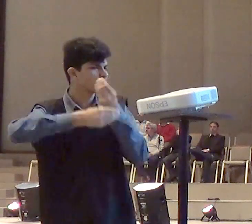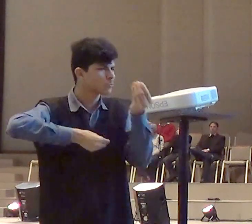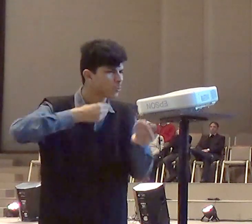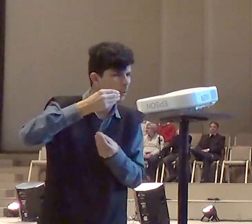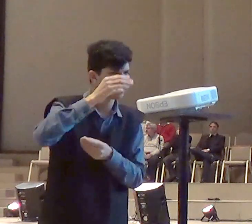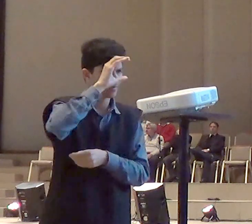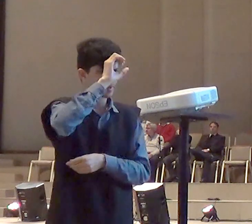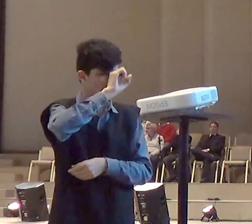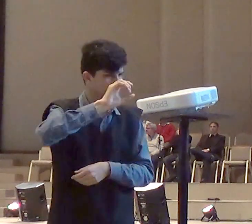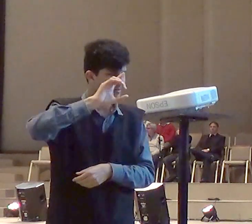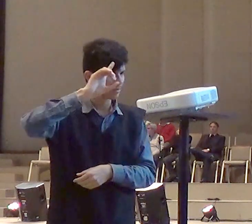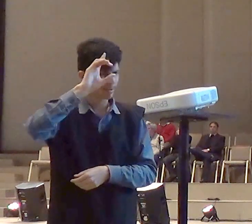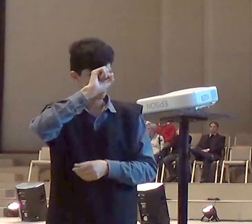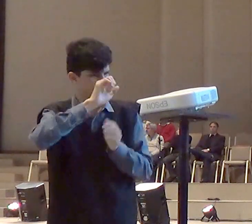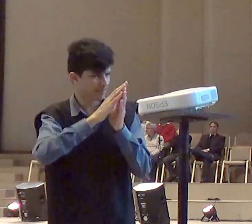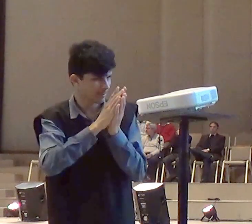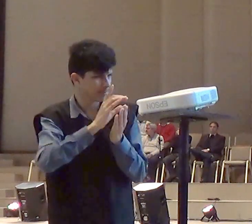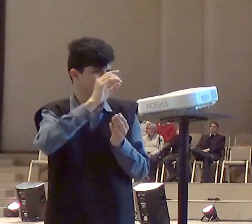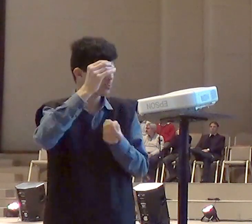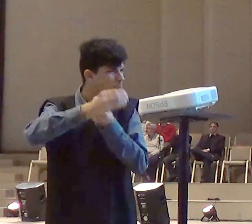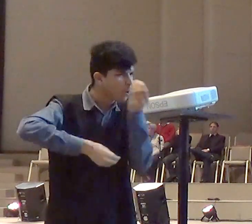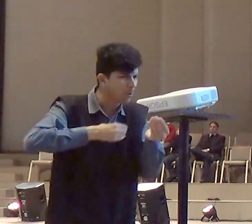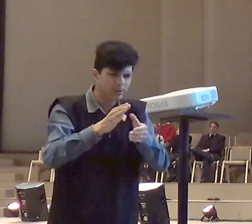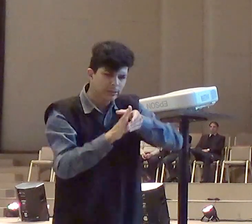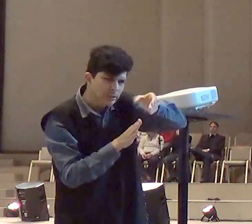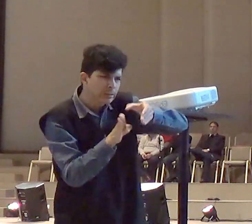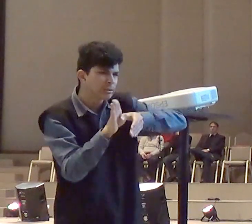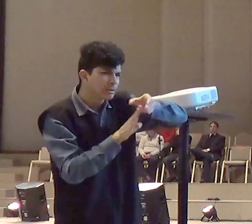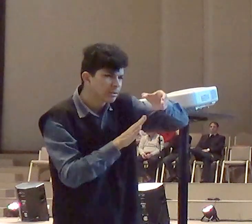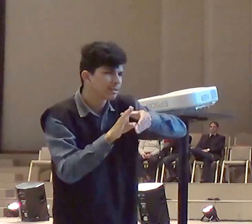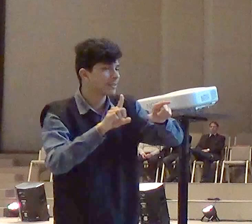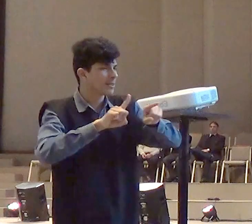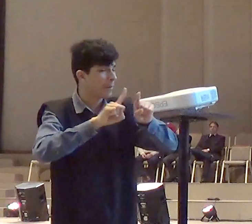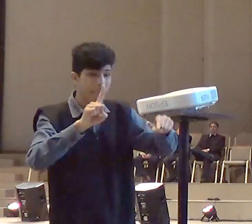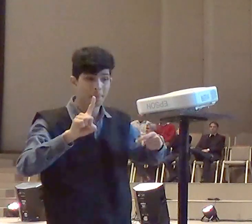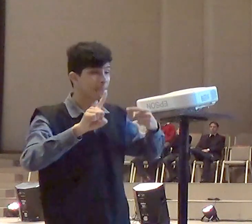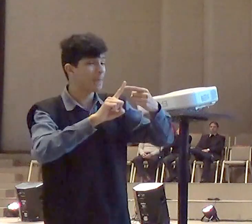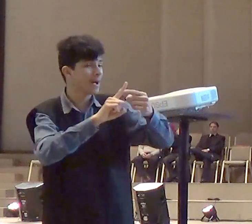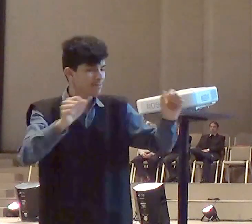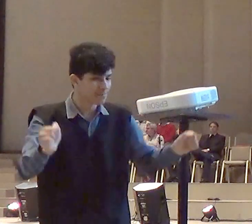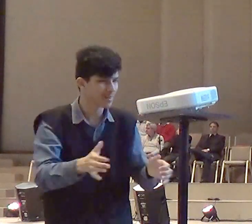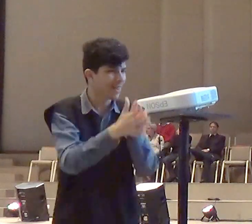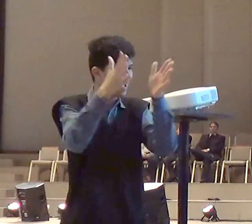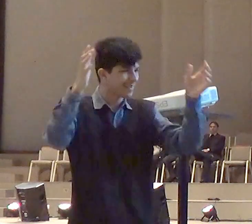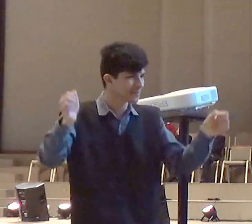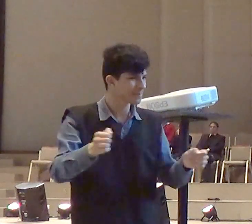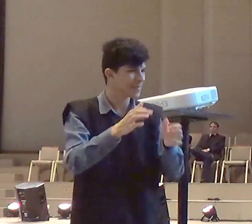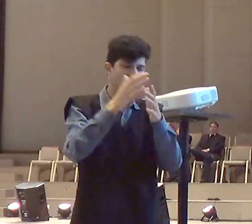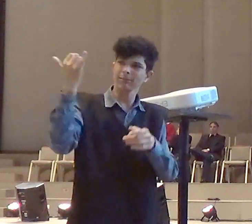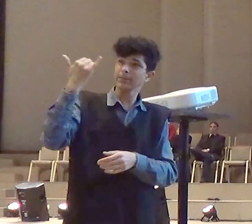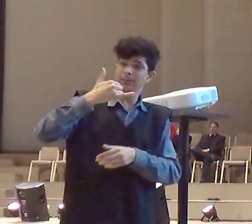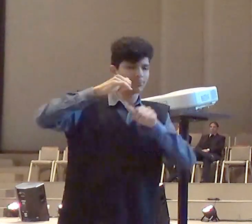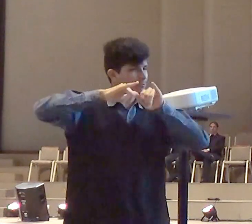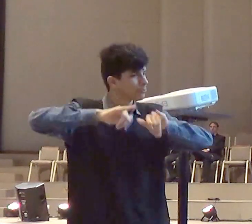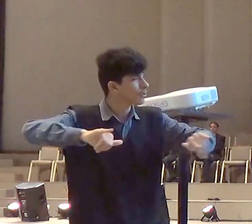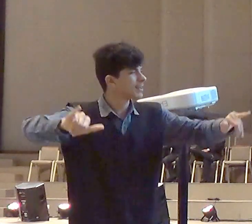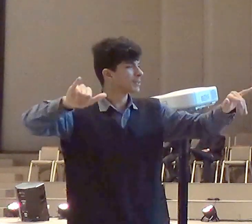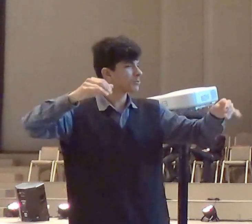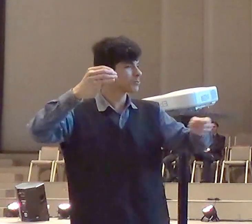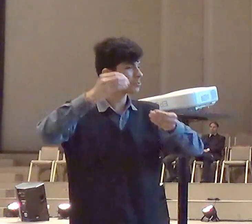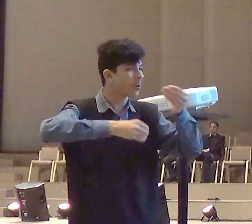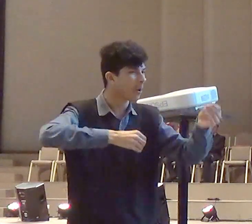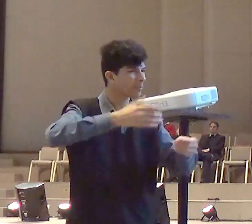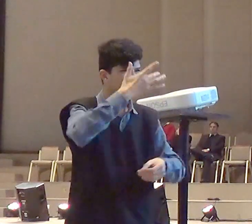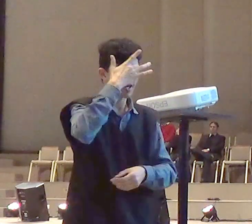até aquele momento todos os sinais e maravilhas que eles viram foram resumidos Ou